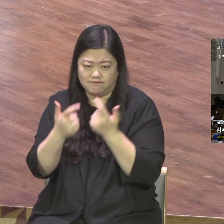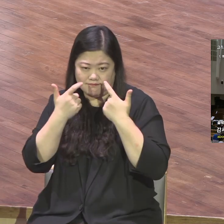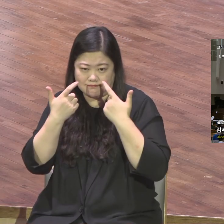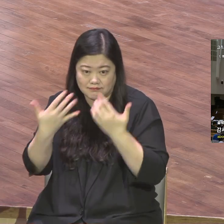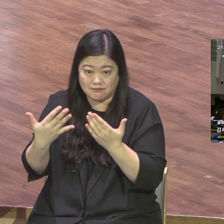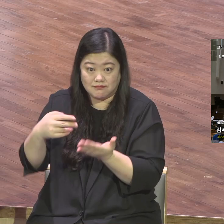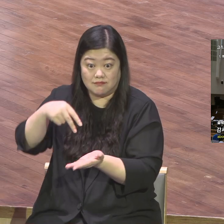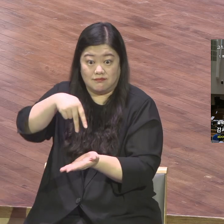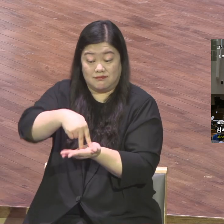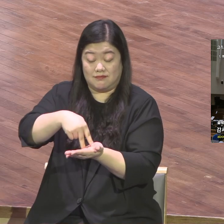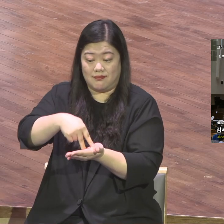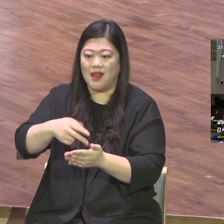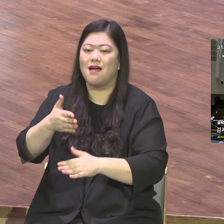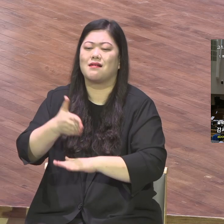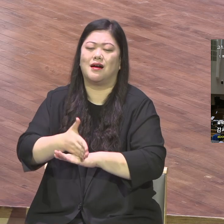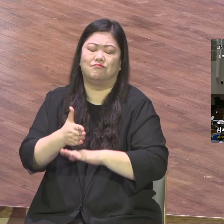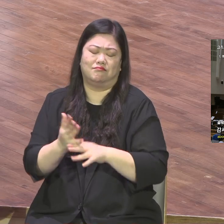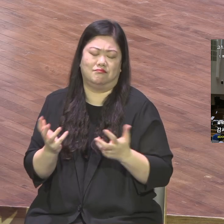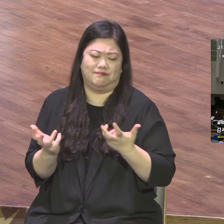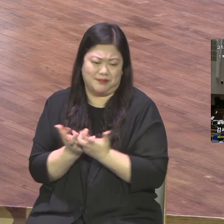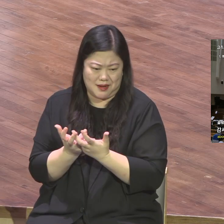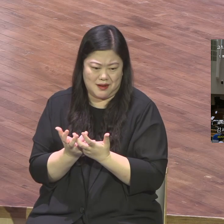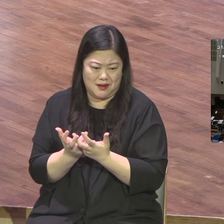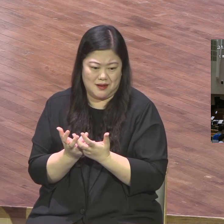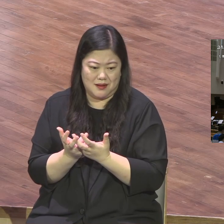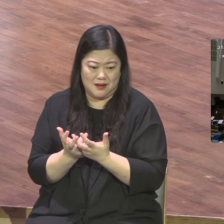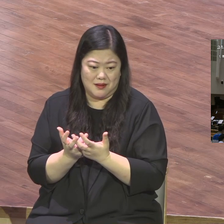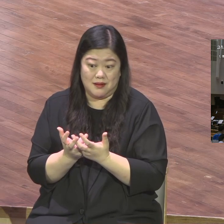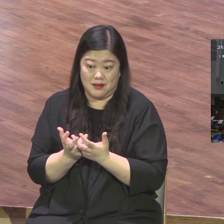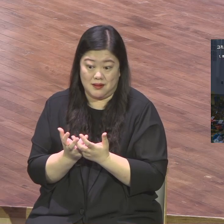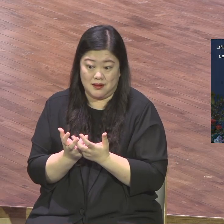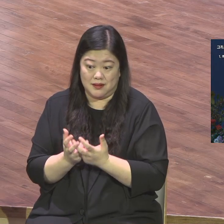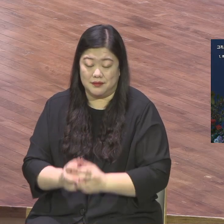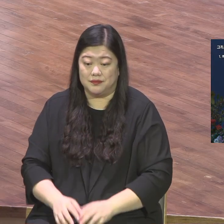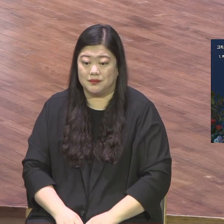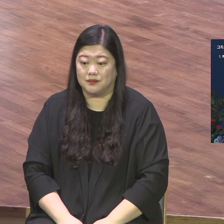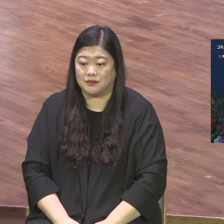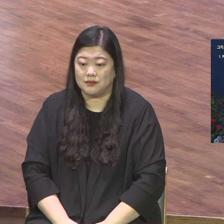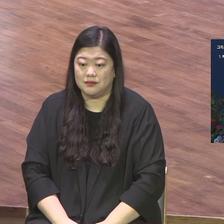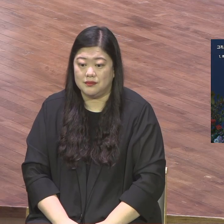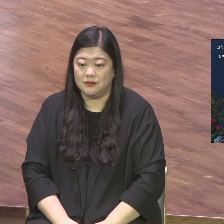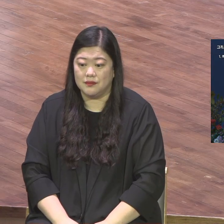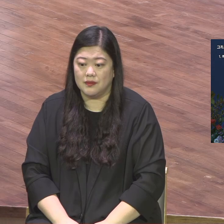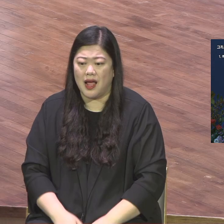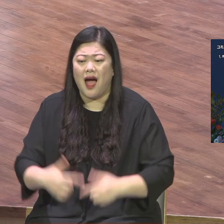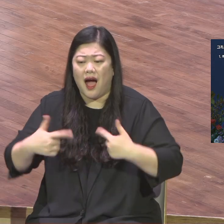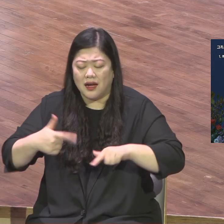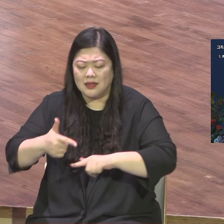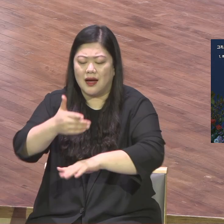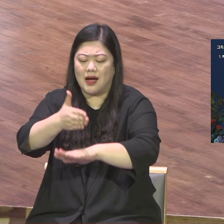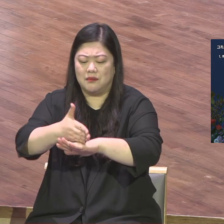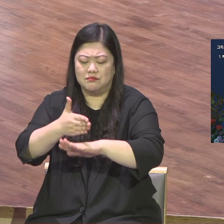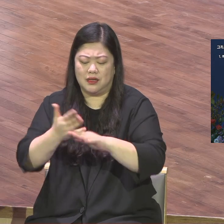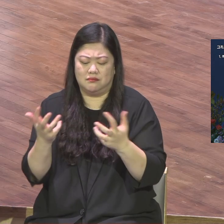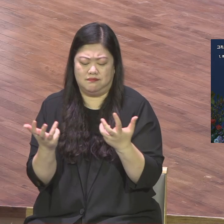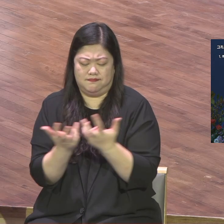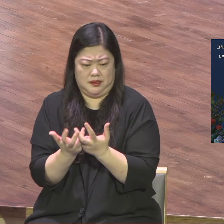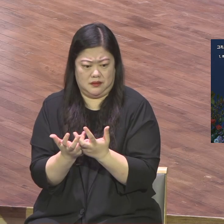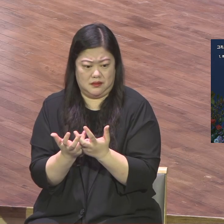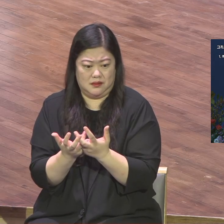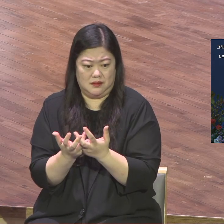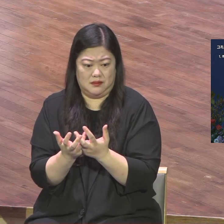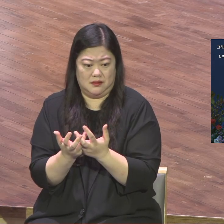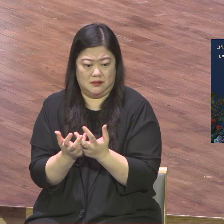서서 감사함이 넘치게 하라. 골로새 2장 6절로 7절 감사가 넘치게 하라.